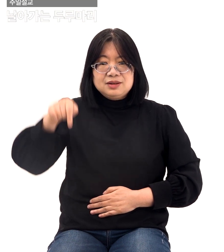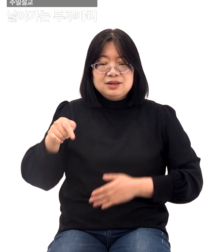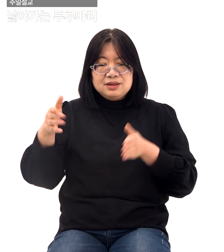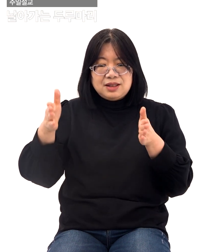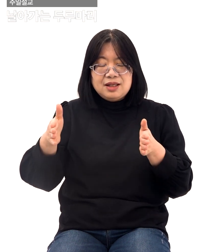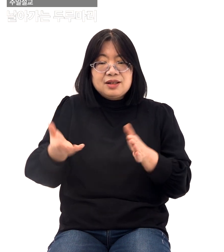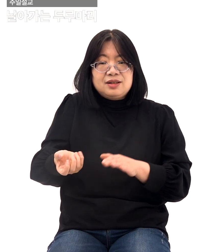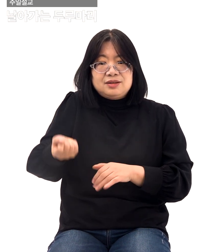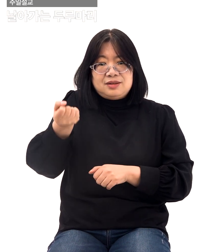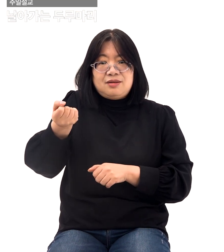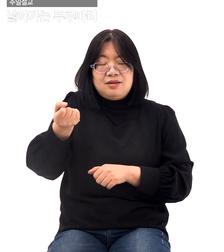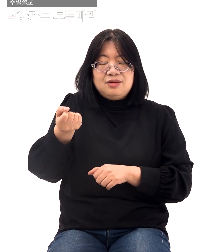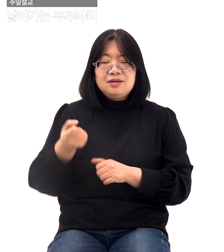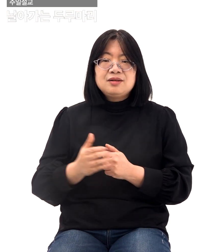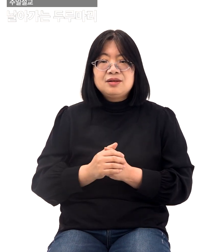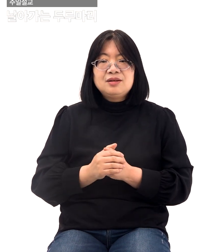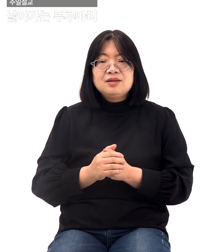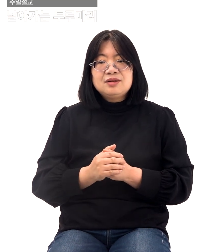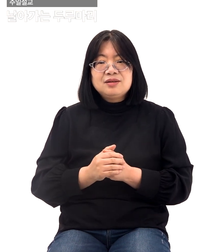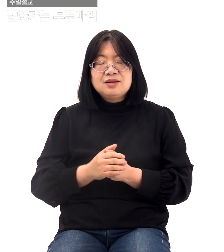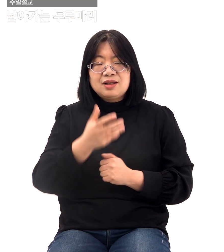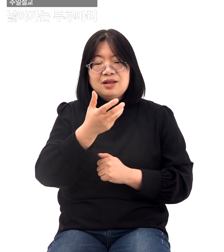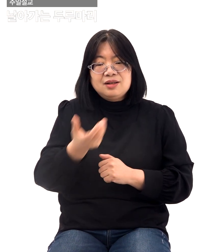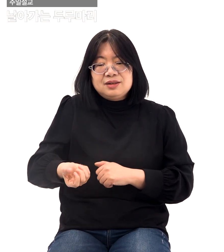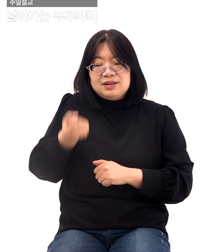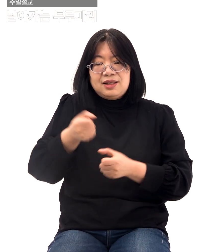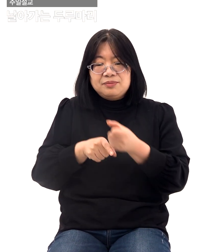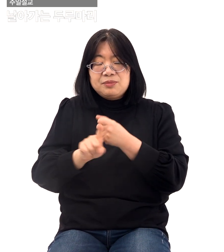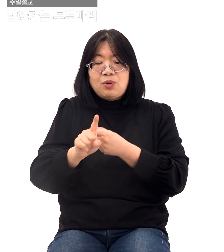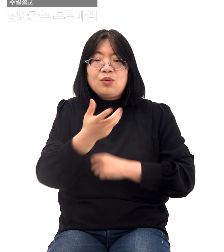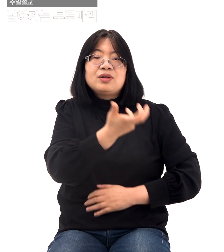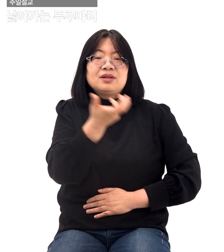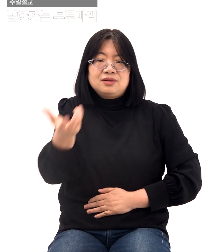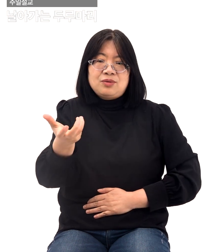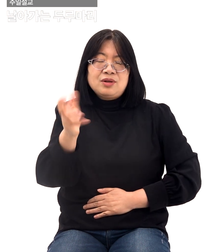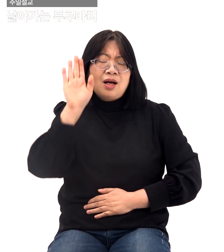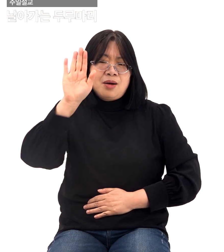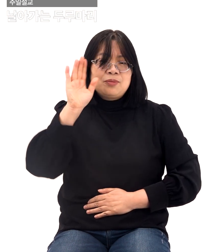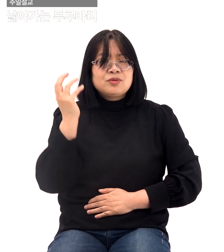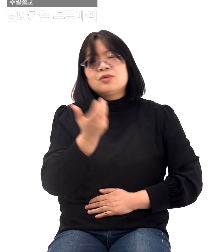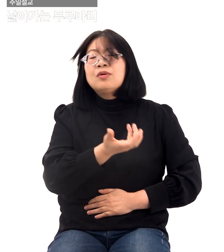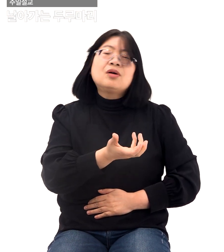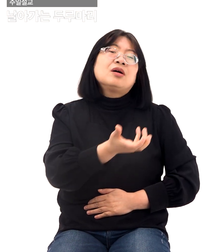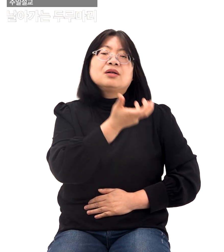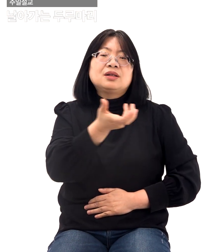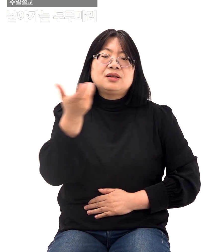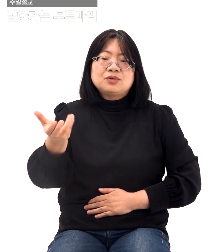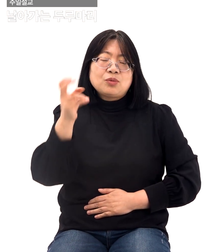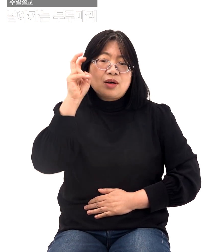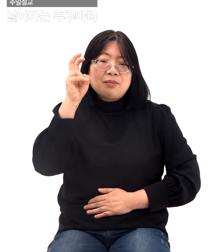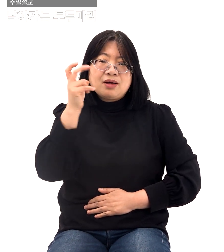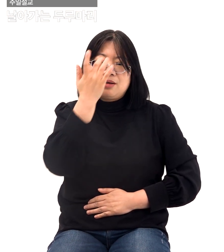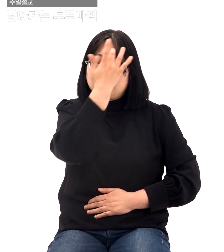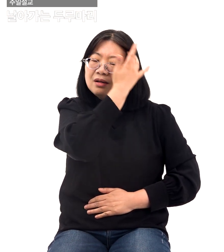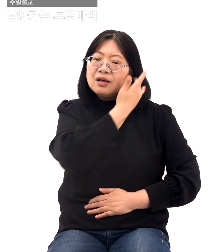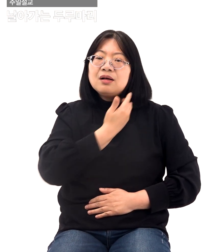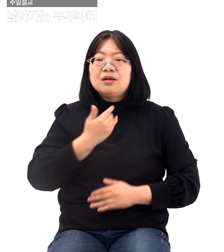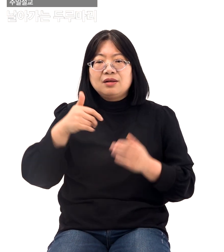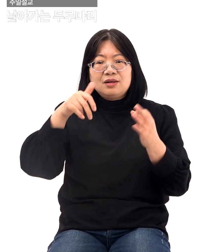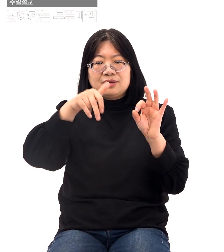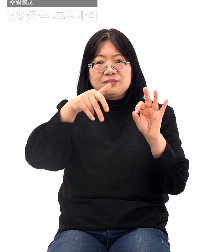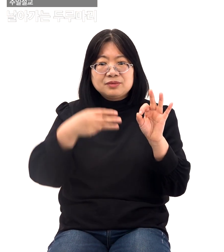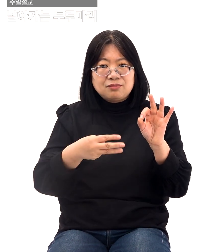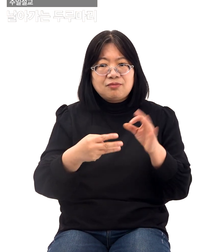이 뭔가를 든다는 것은 이동을 뜻합니다. 이걸 앞으로 어디로 이동을 할 거예요. 자, 그런데